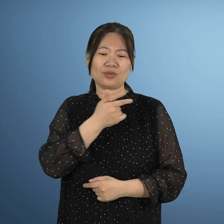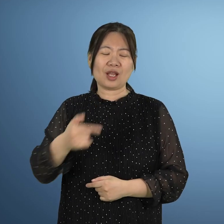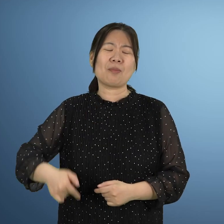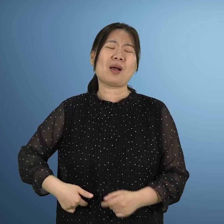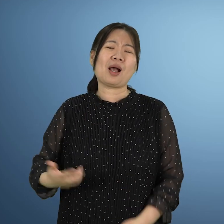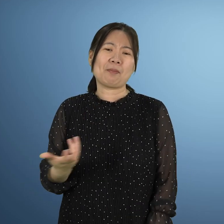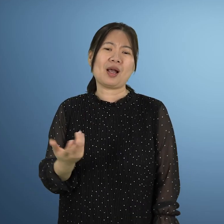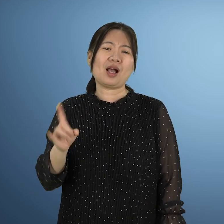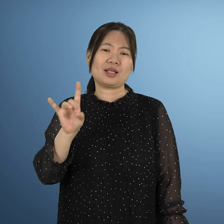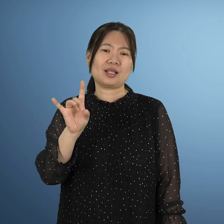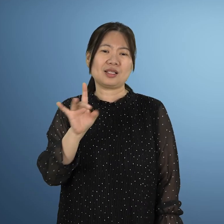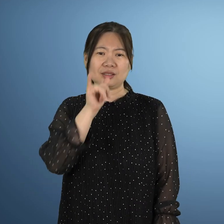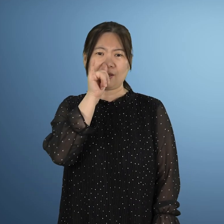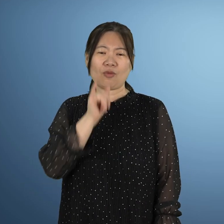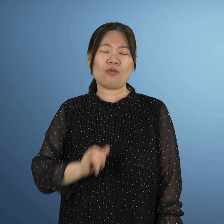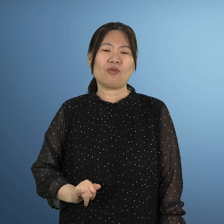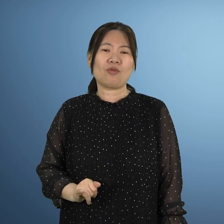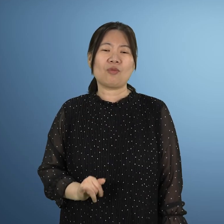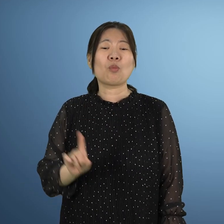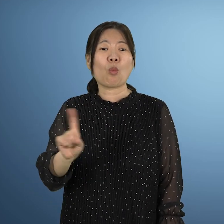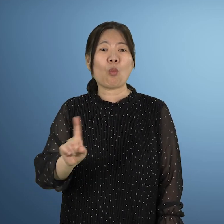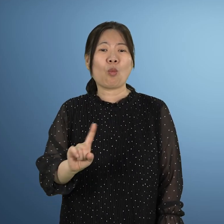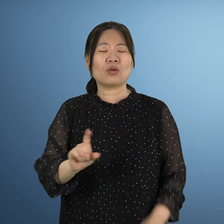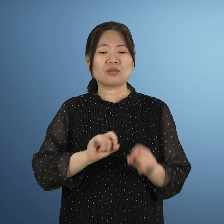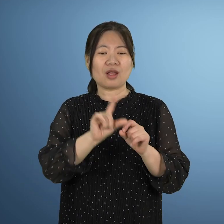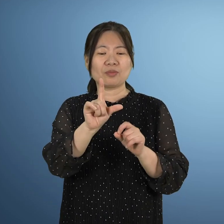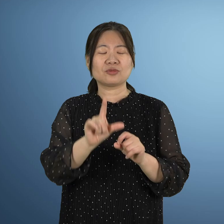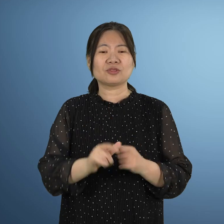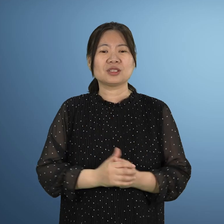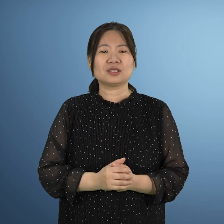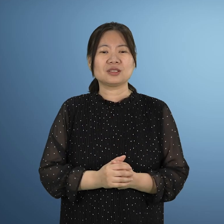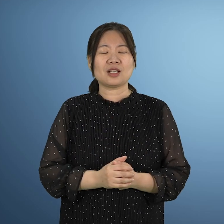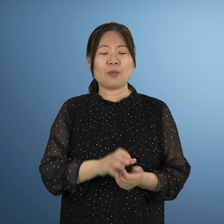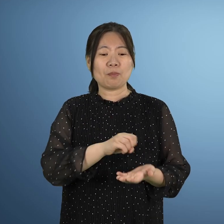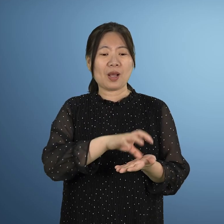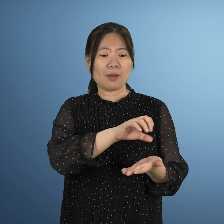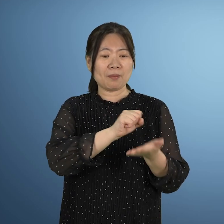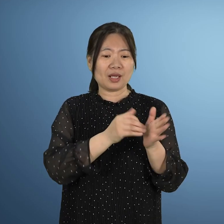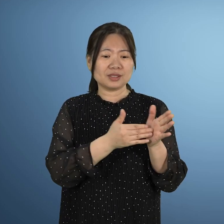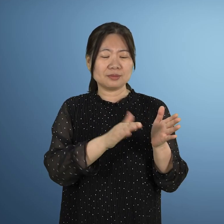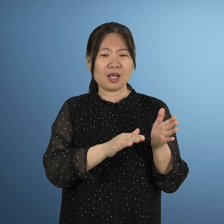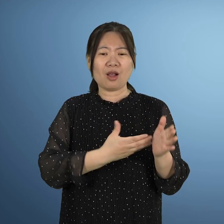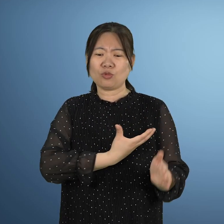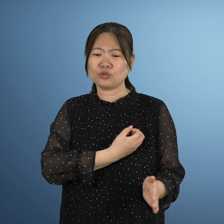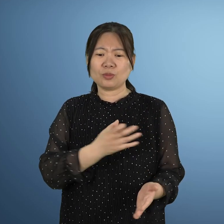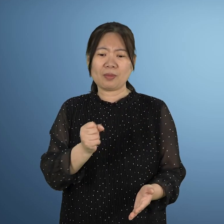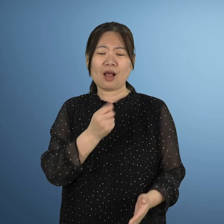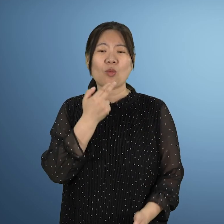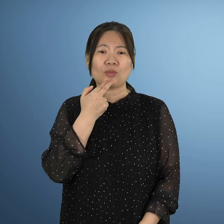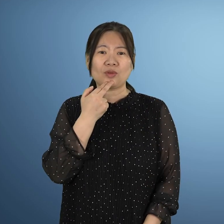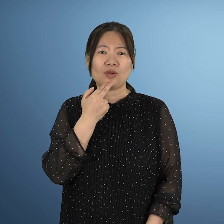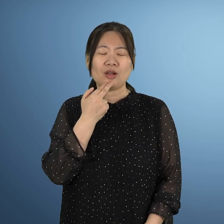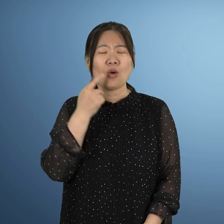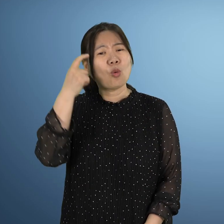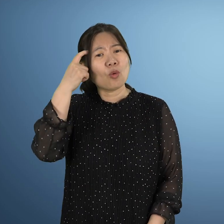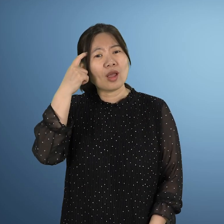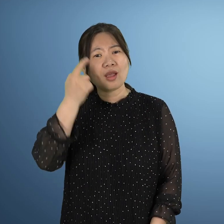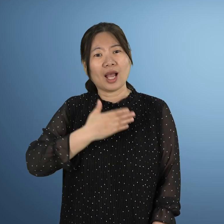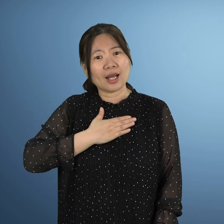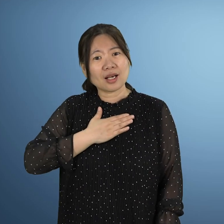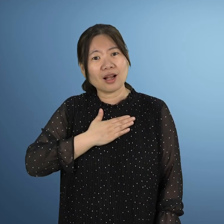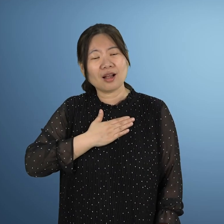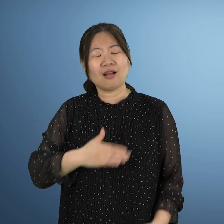가슴 아픈 게 뭐냐면 대부분의 분들이 빵은 받아가는데 우유를 안 받아가요. 왜 그런지